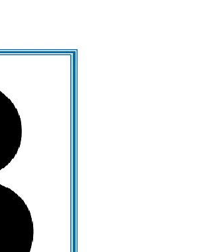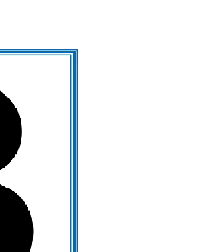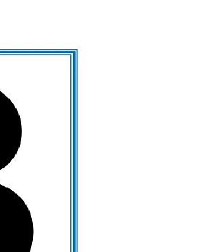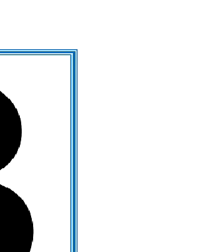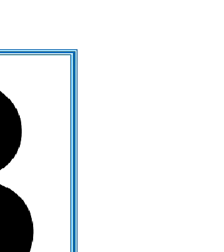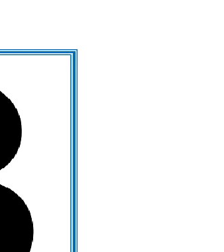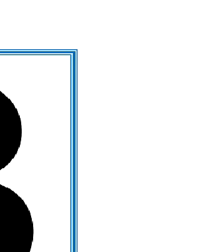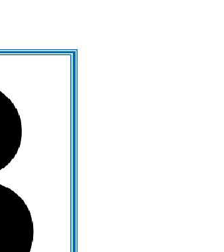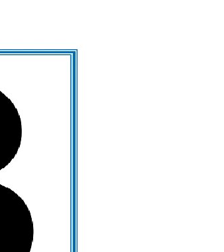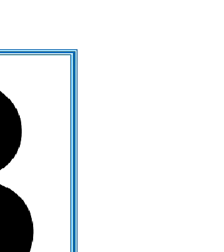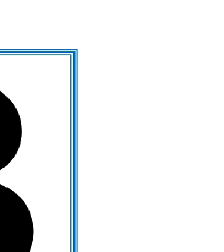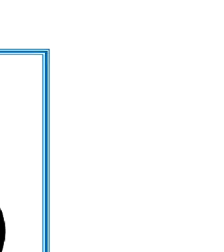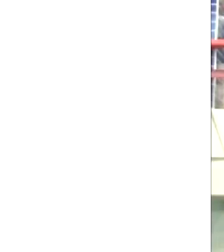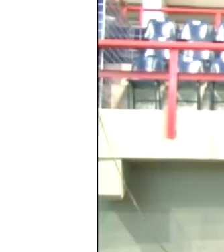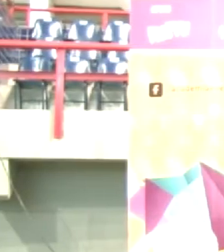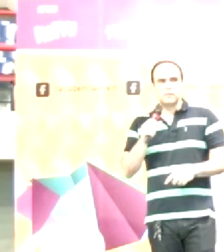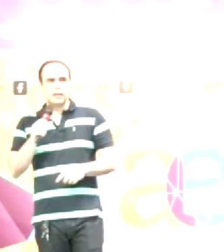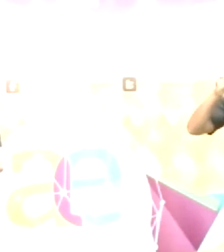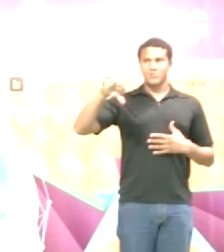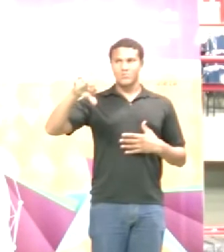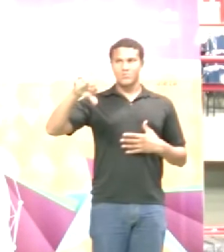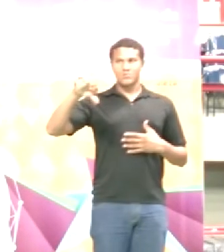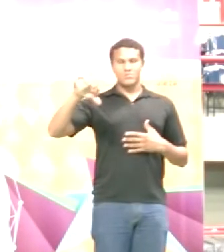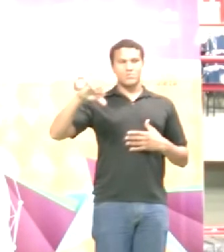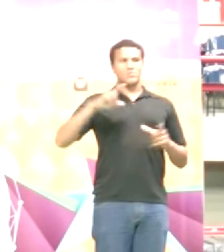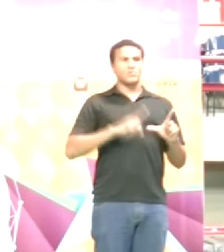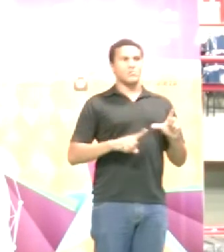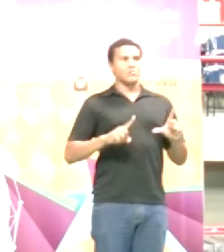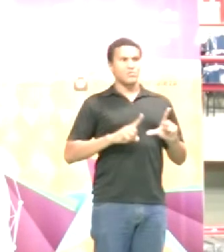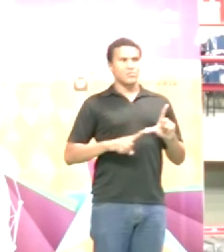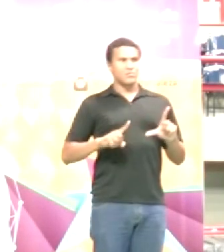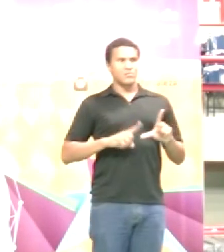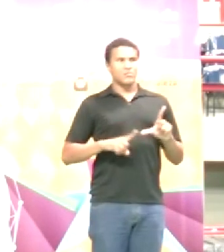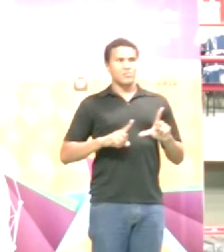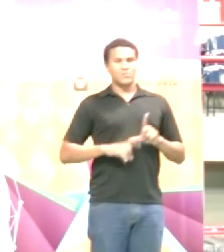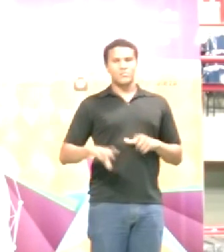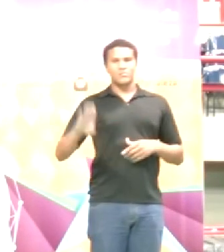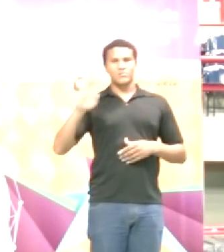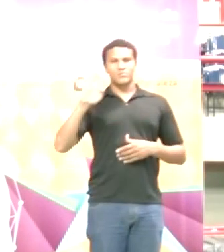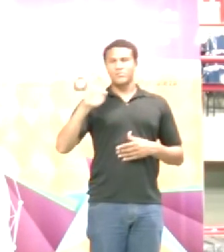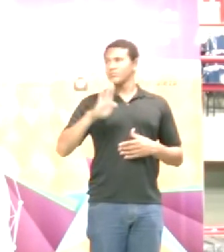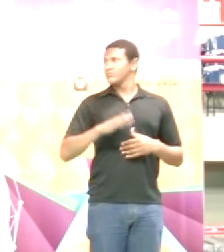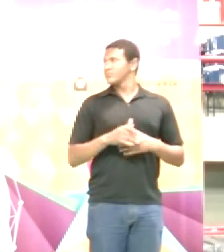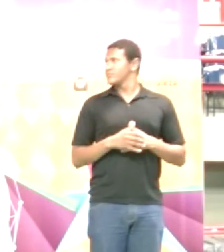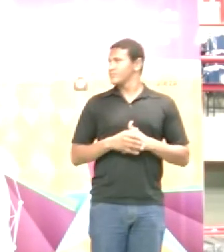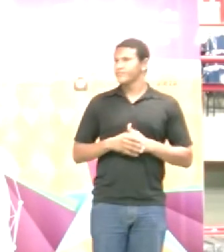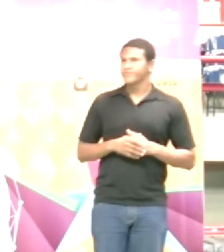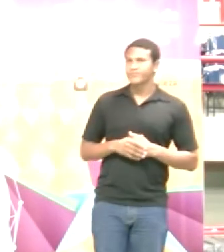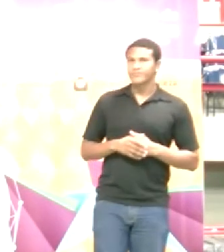deu 189, letra B de bola.